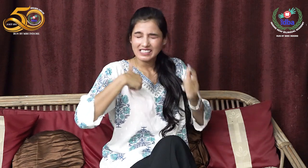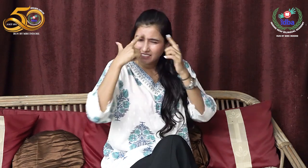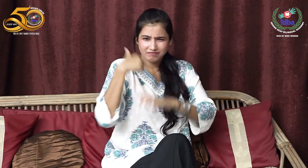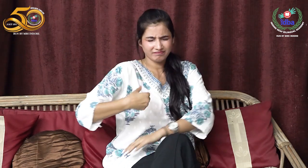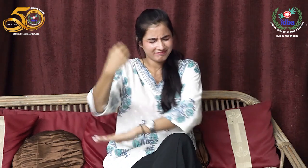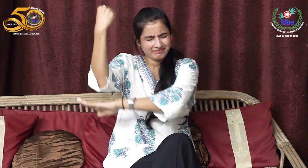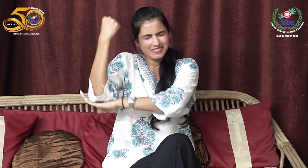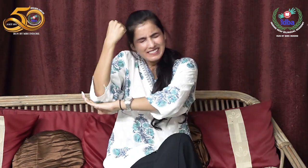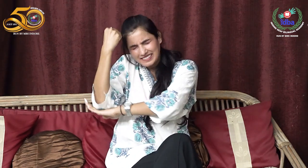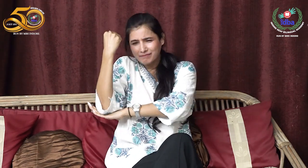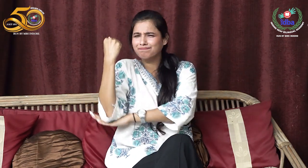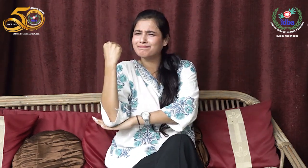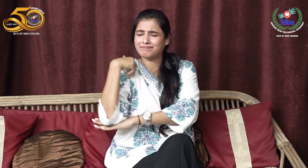गई, लेकिन मैं बहुत